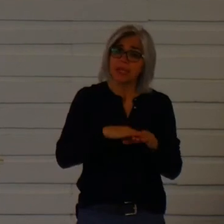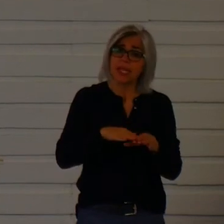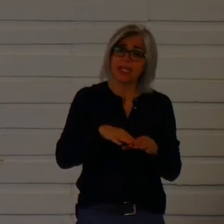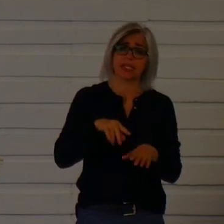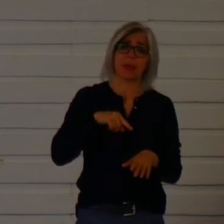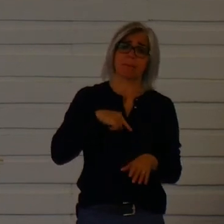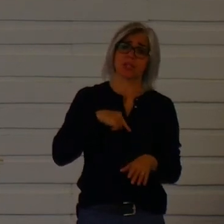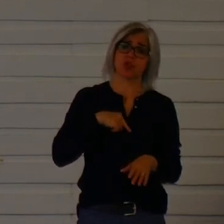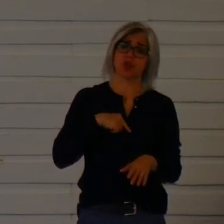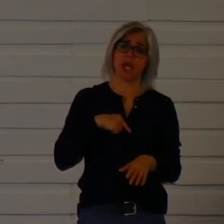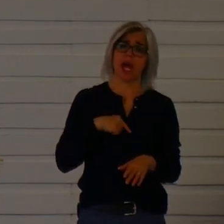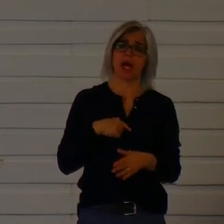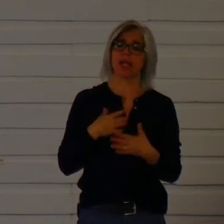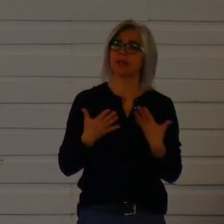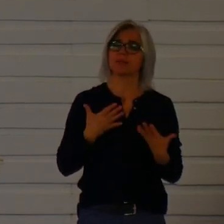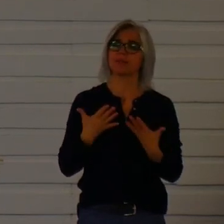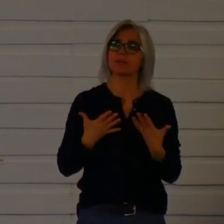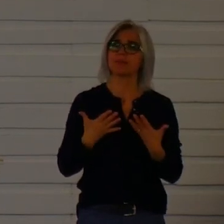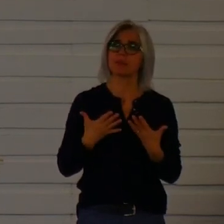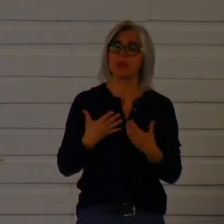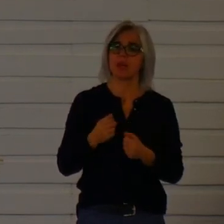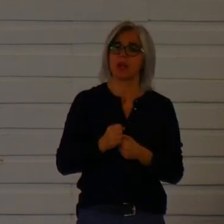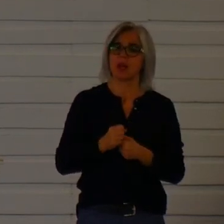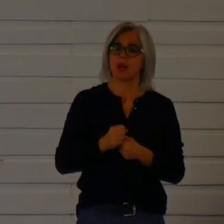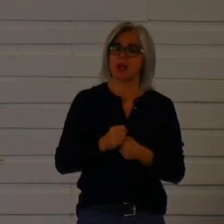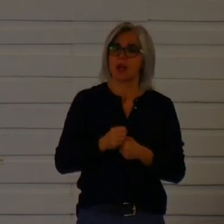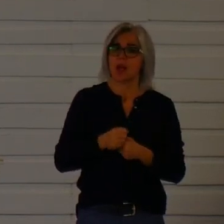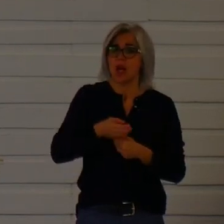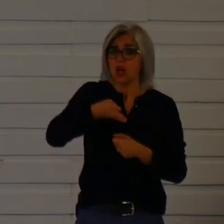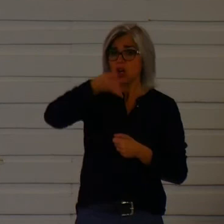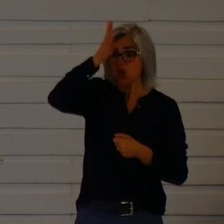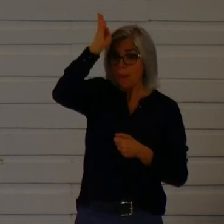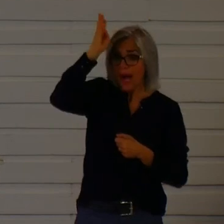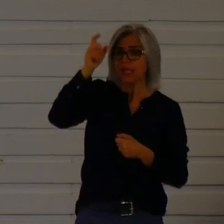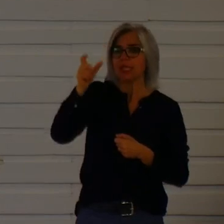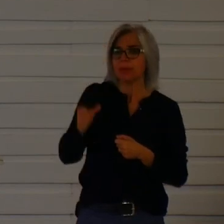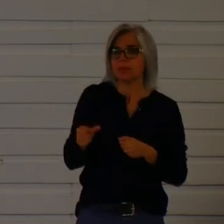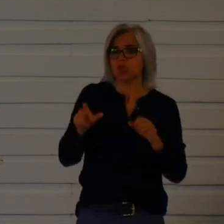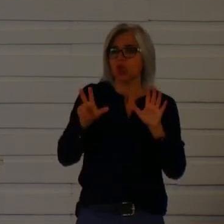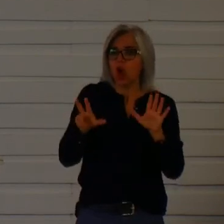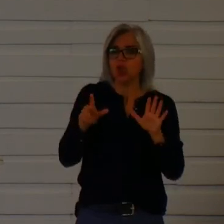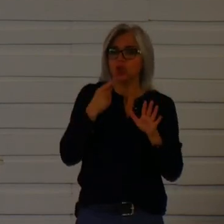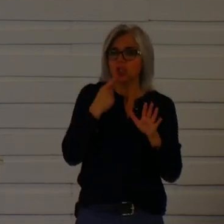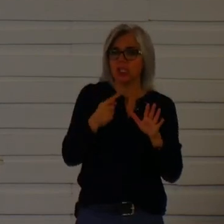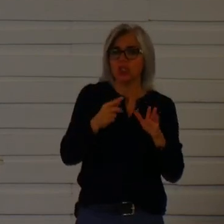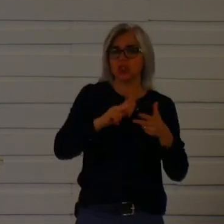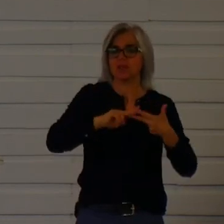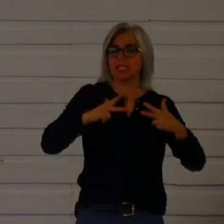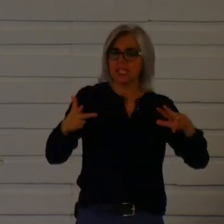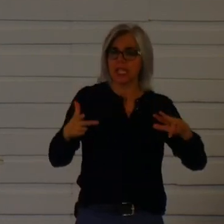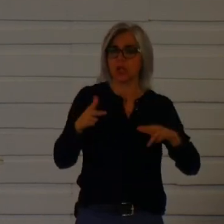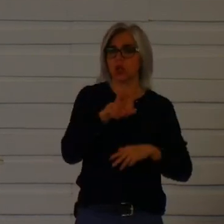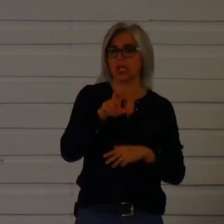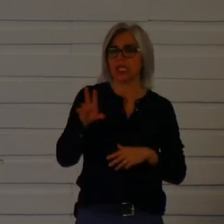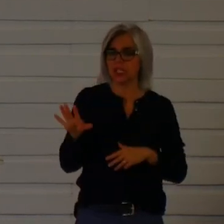scritturale. Sapete cosa disse l'Apostolo Paolo a Romani capitolo 8? Lo conosciamo a memoria, dal versetto 35.